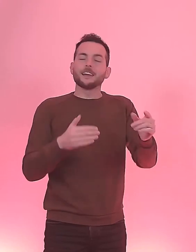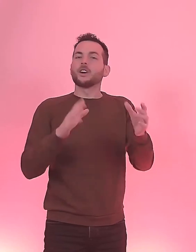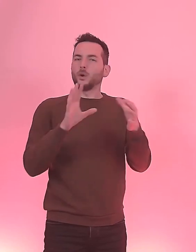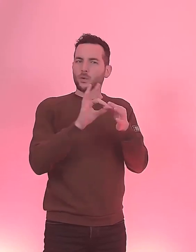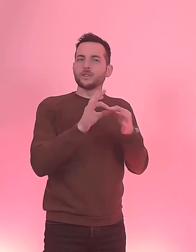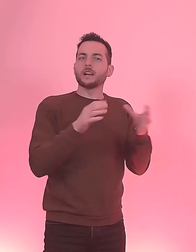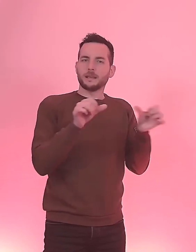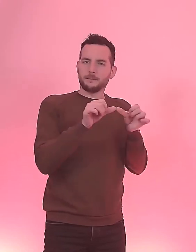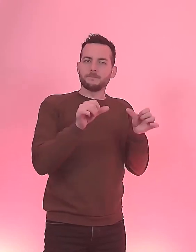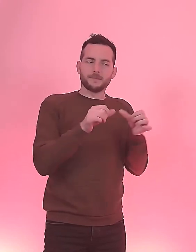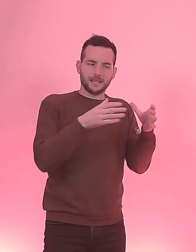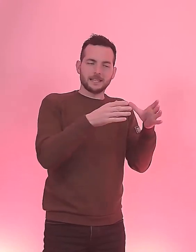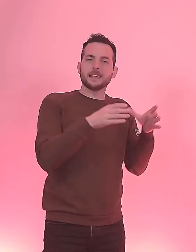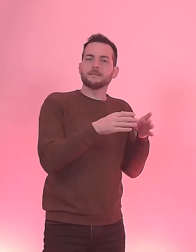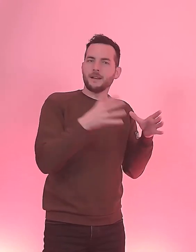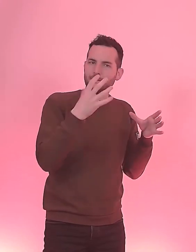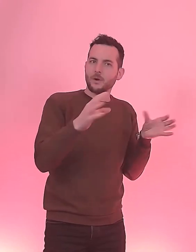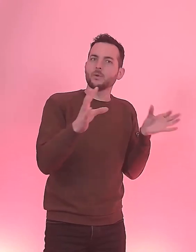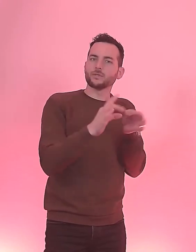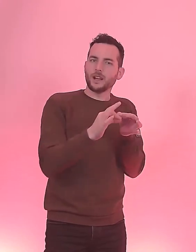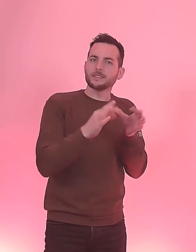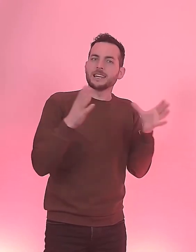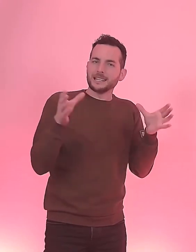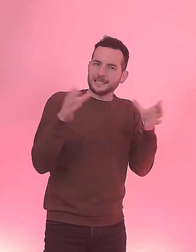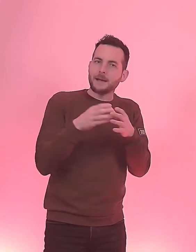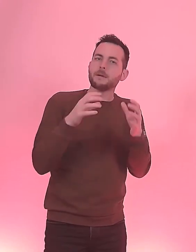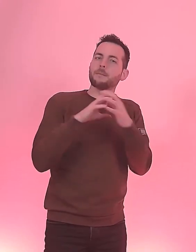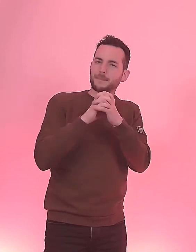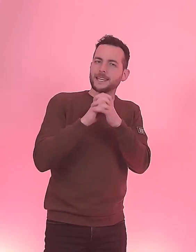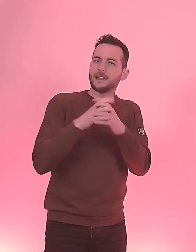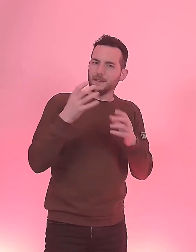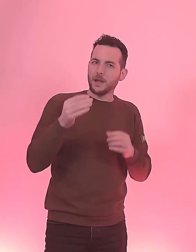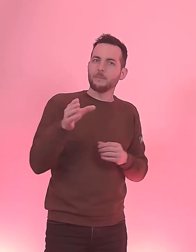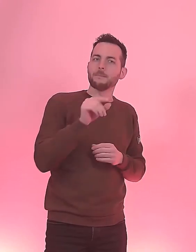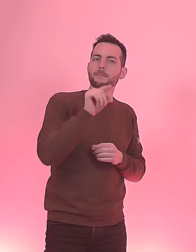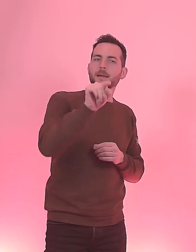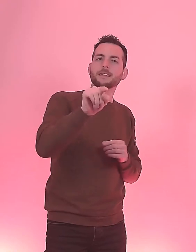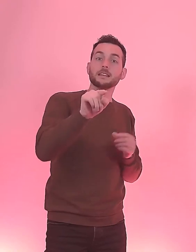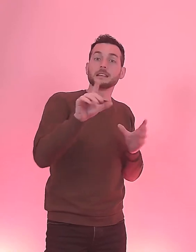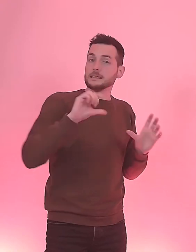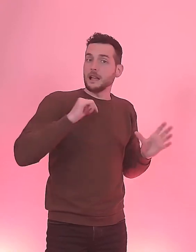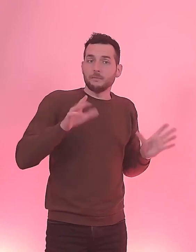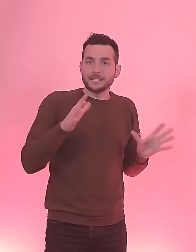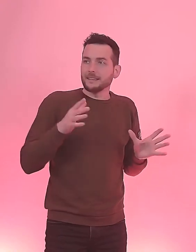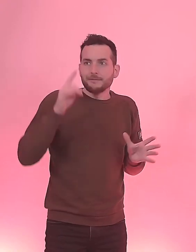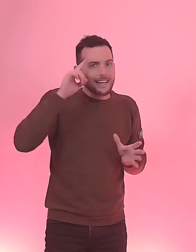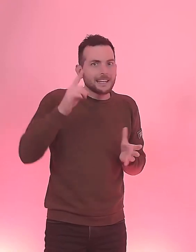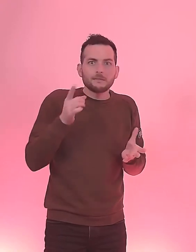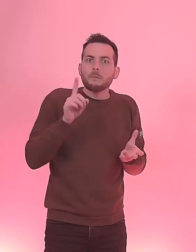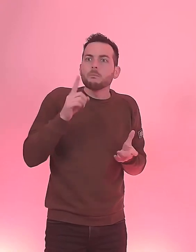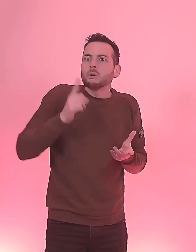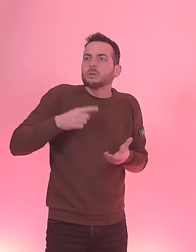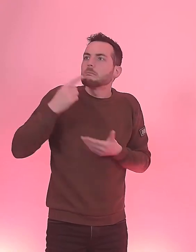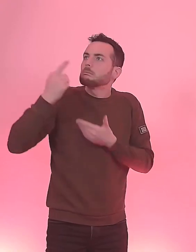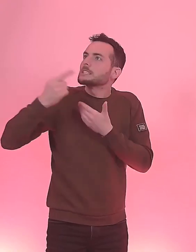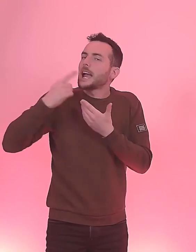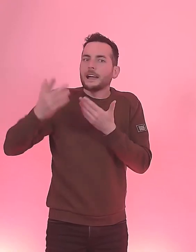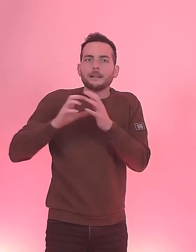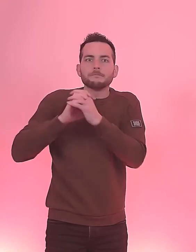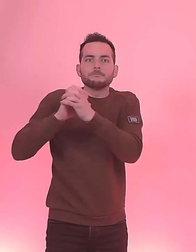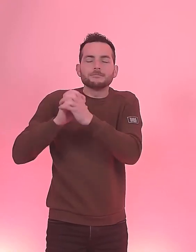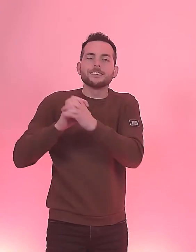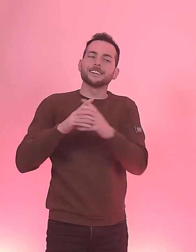met de voor jou deze woorden uitspreken daarmee jezelf de woorden en niet voor de hebt zitten er klaar voor